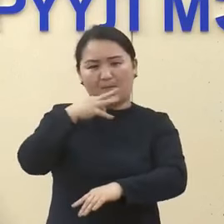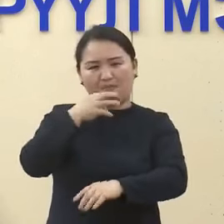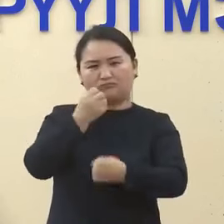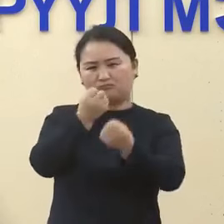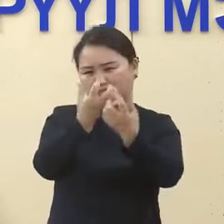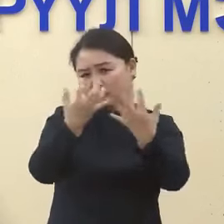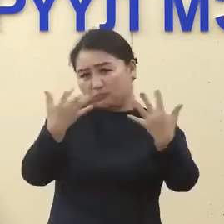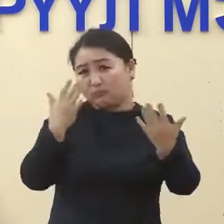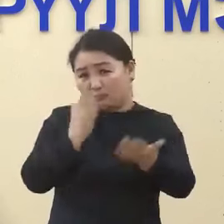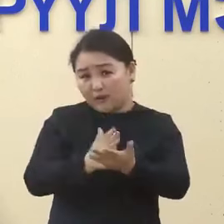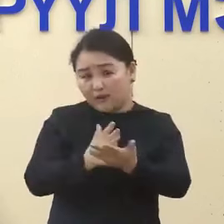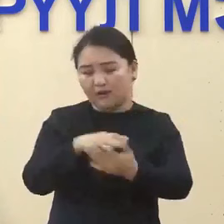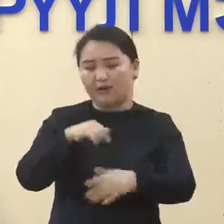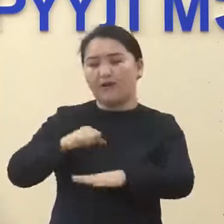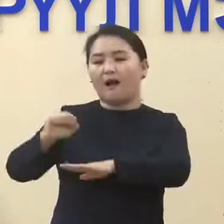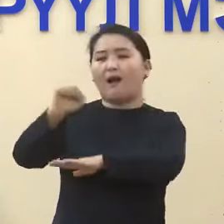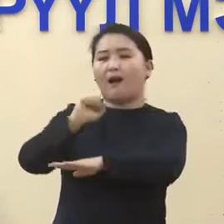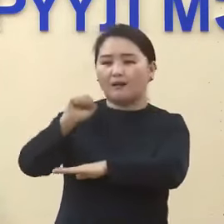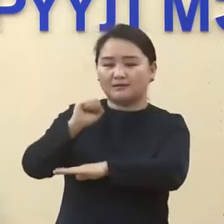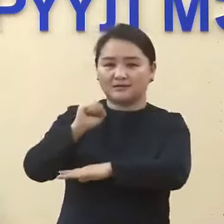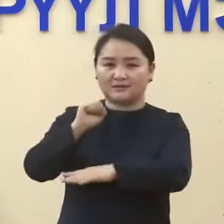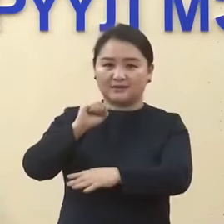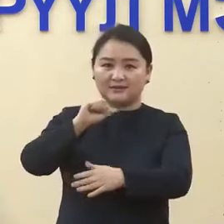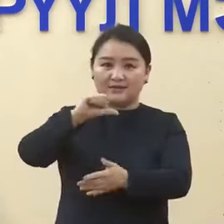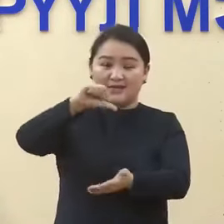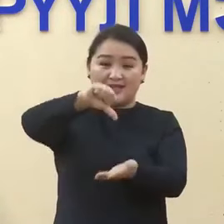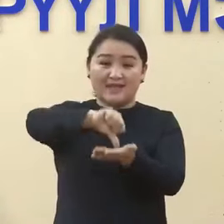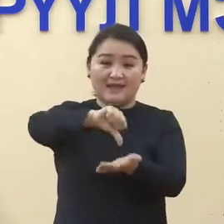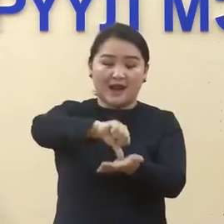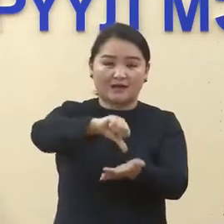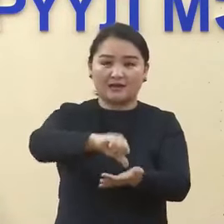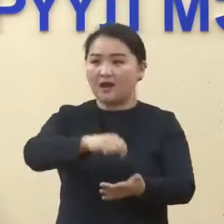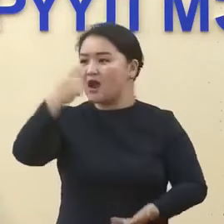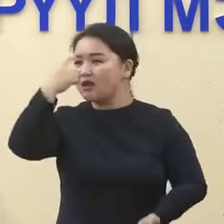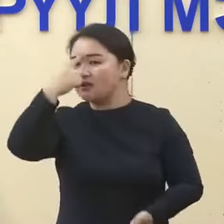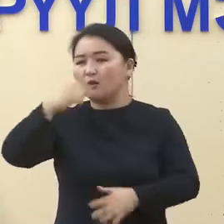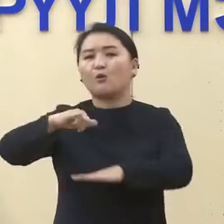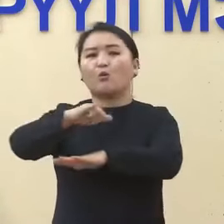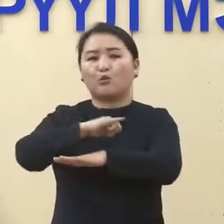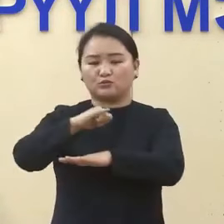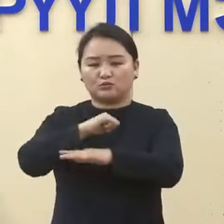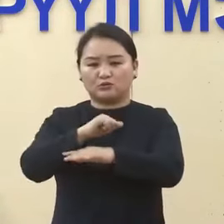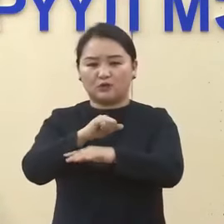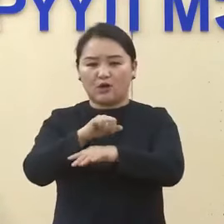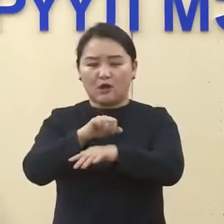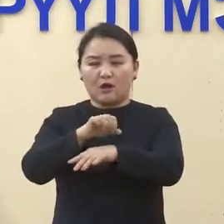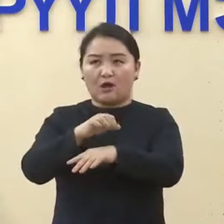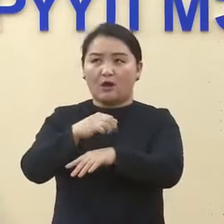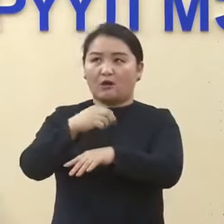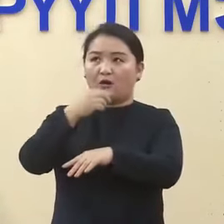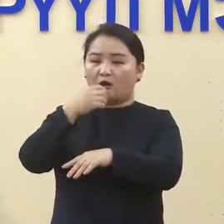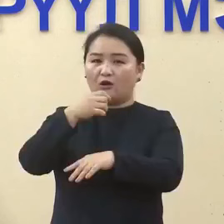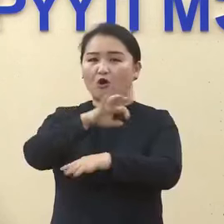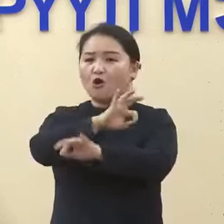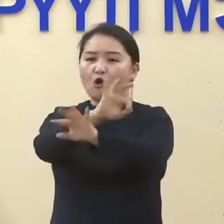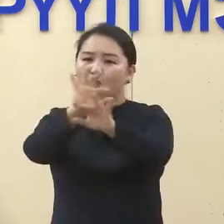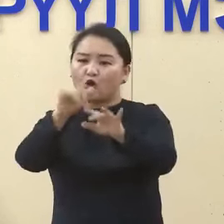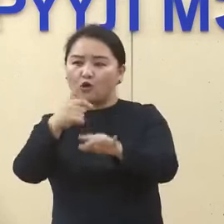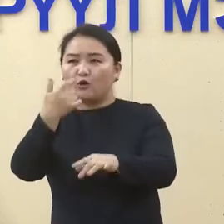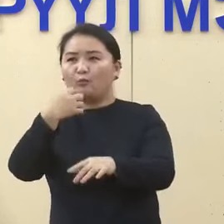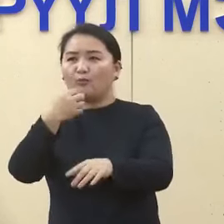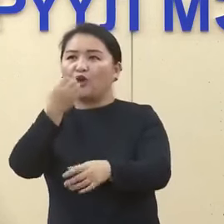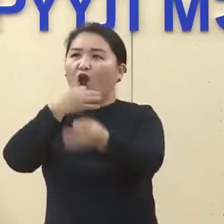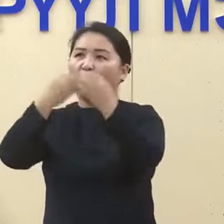улмаас бол одоо бас Азийн орон, ялангуяа Иран, энтхэг улсуудад бол одоо олон хүмүүс бол халдвар гүйтлийн бодис архинд хордож одоо